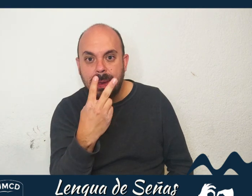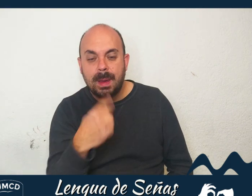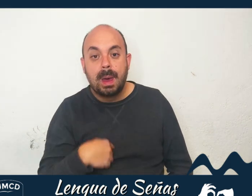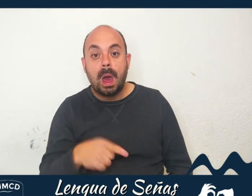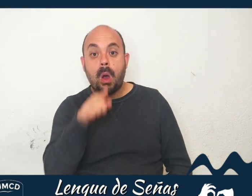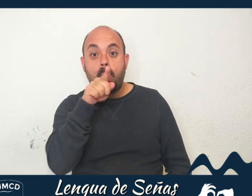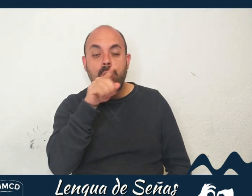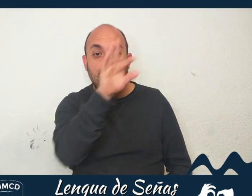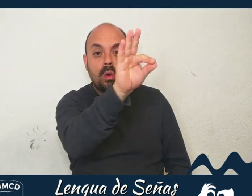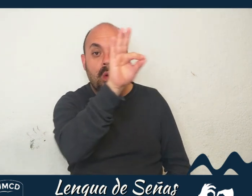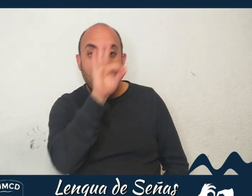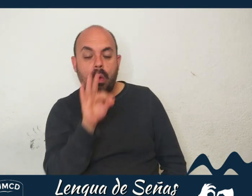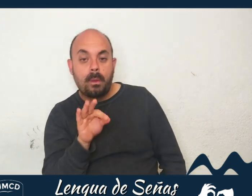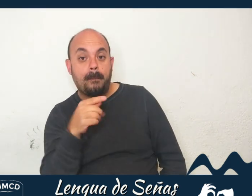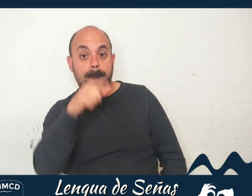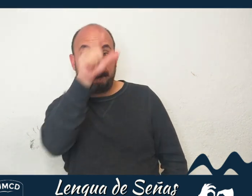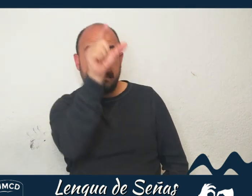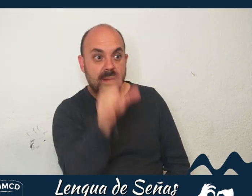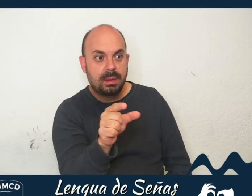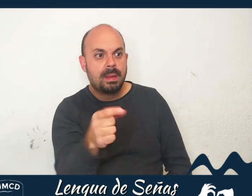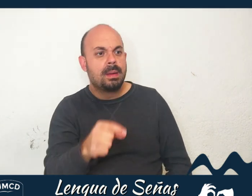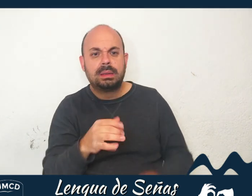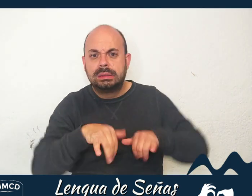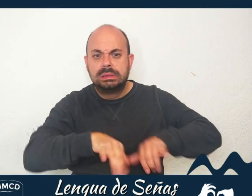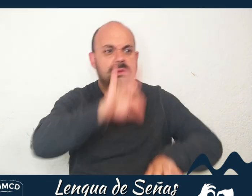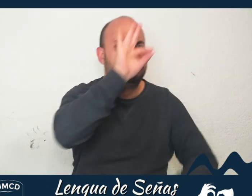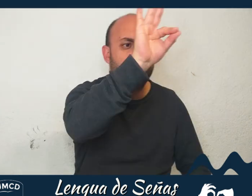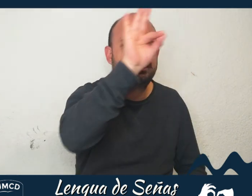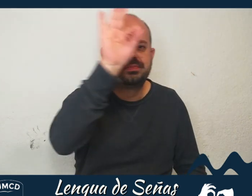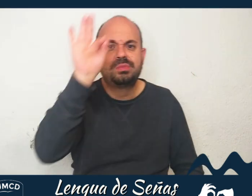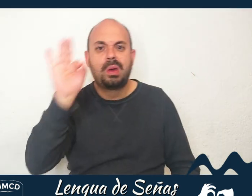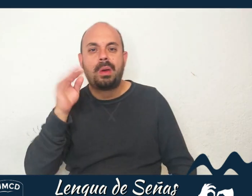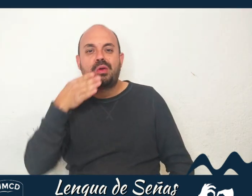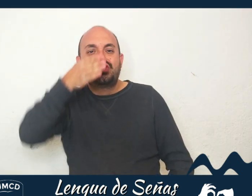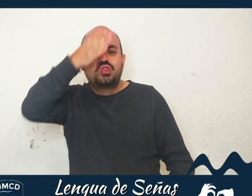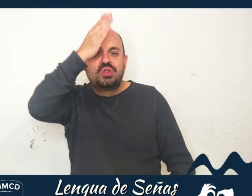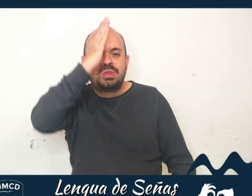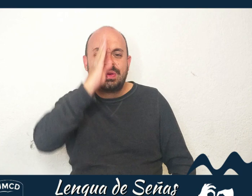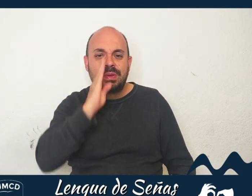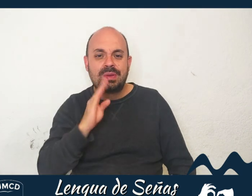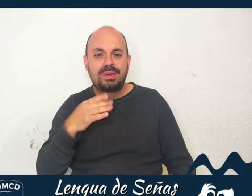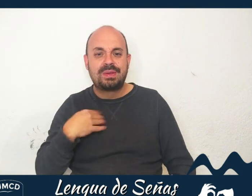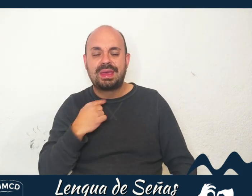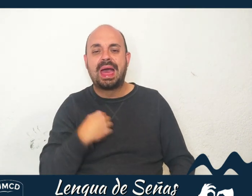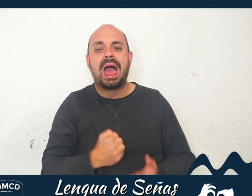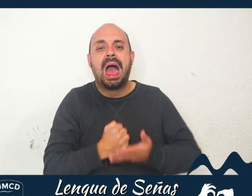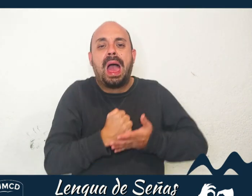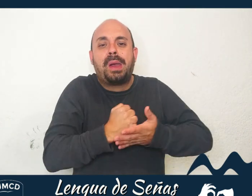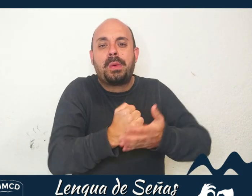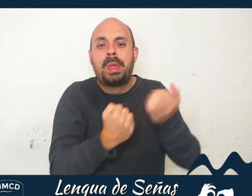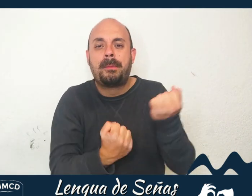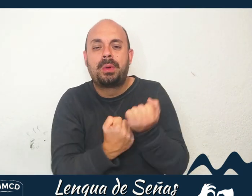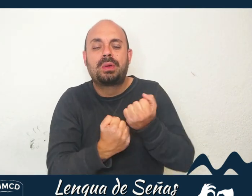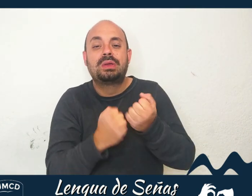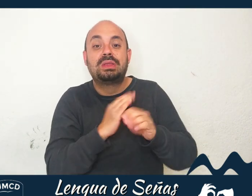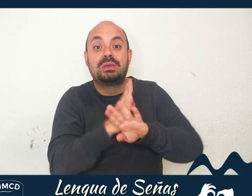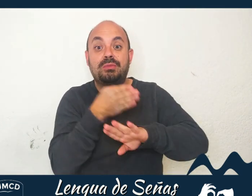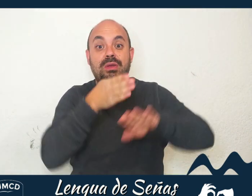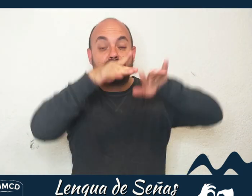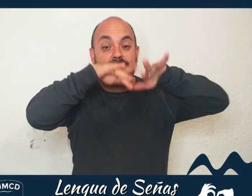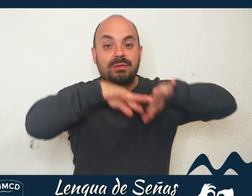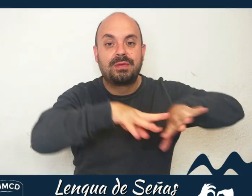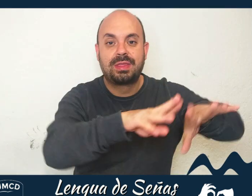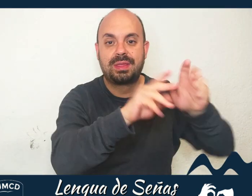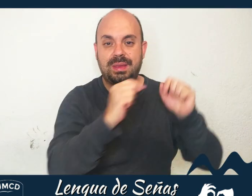que está comprometido con el evangelio y con la predicación de él, es Dios quien siempre tendrá una